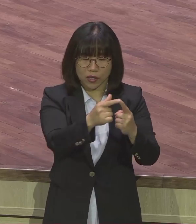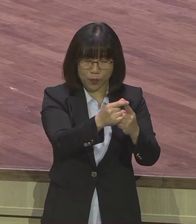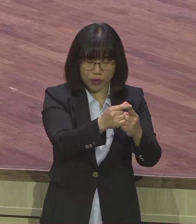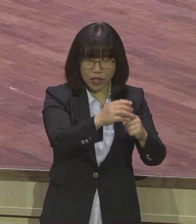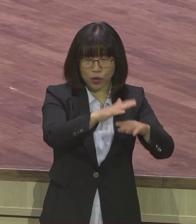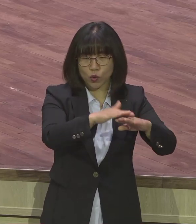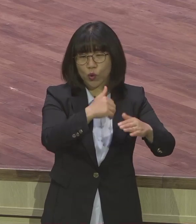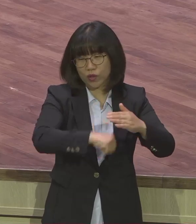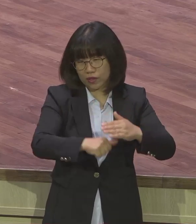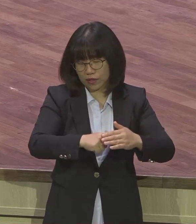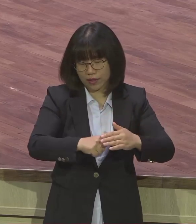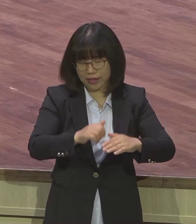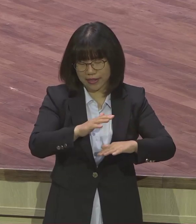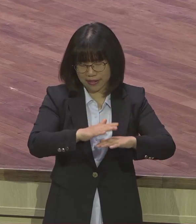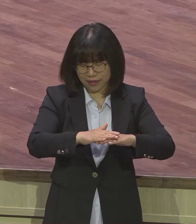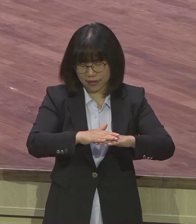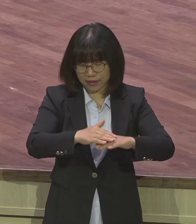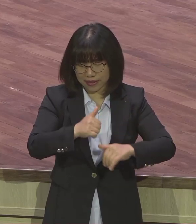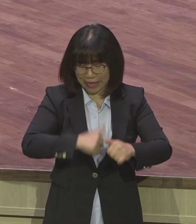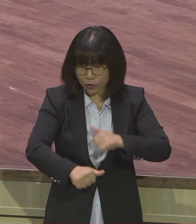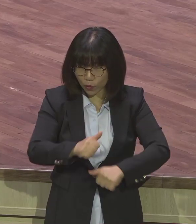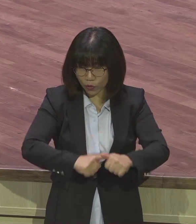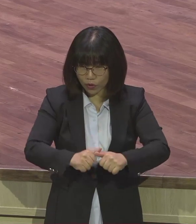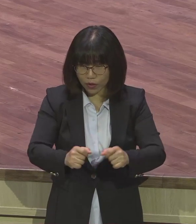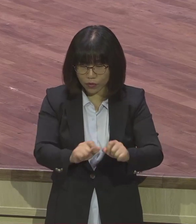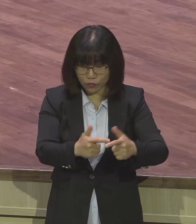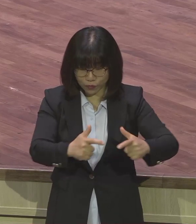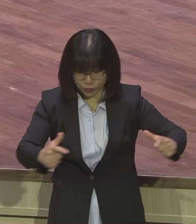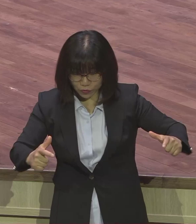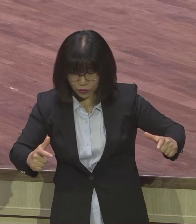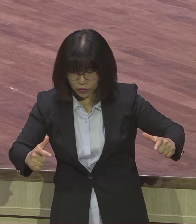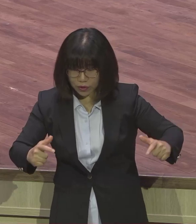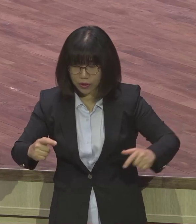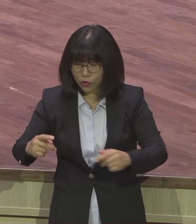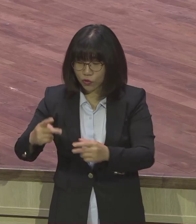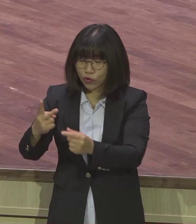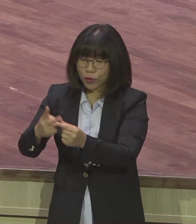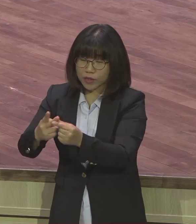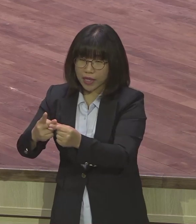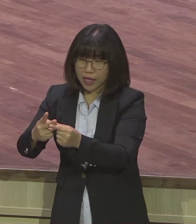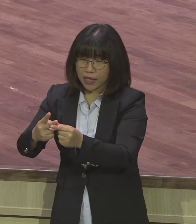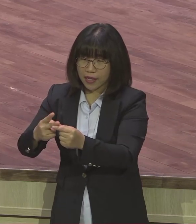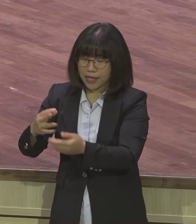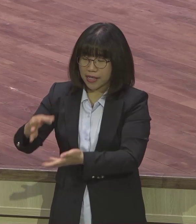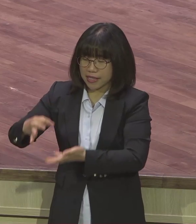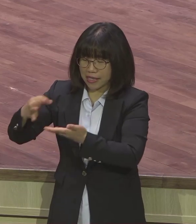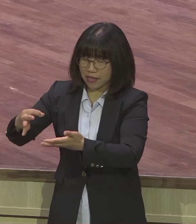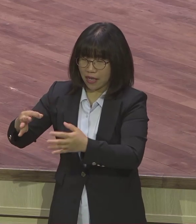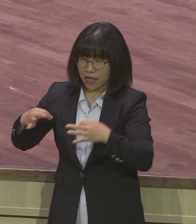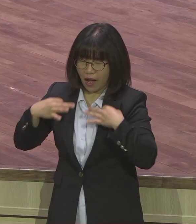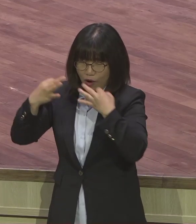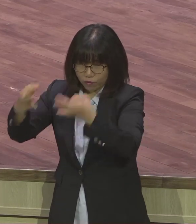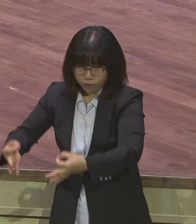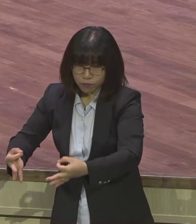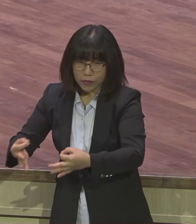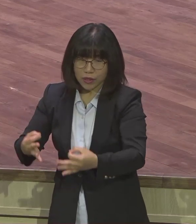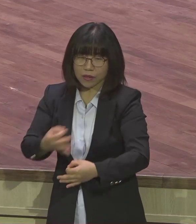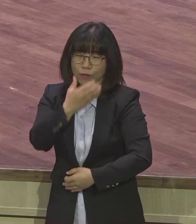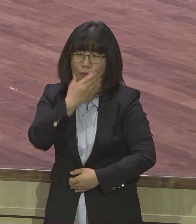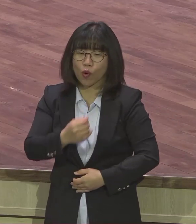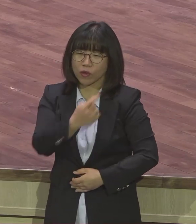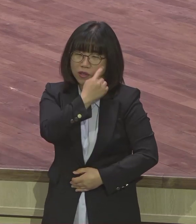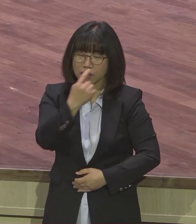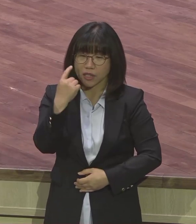이 라반의 이 두 딸인 레아와 라헬, 그리고 레아와 라헬의 신이었던